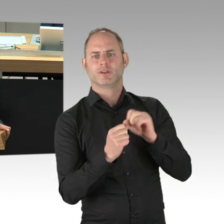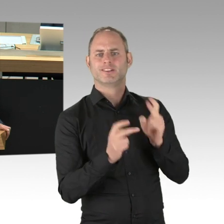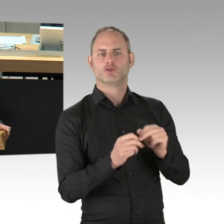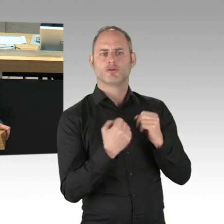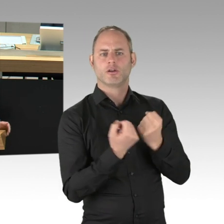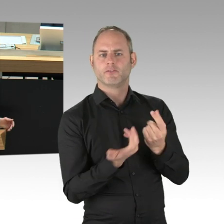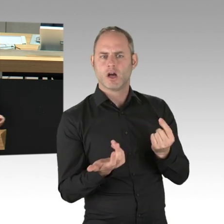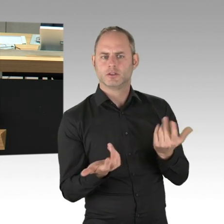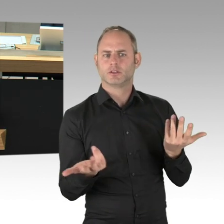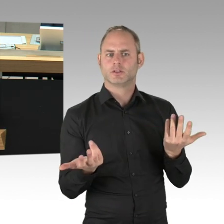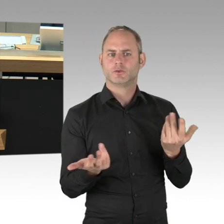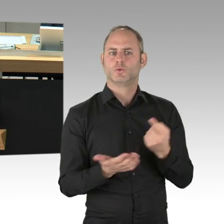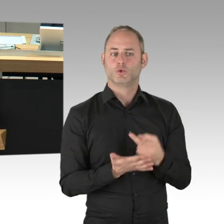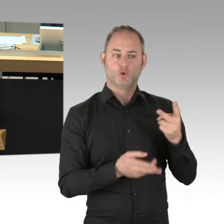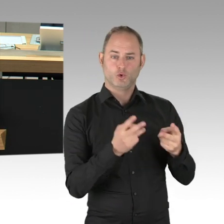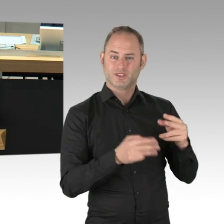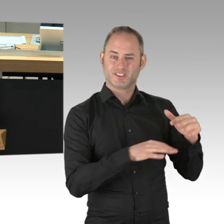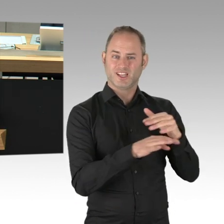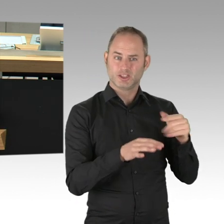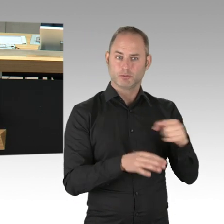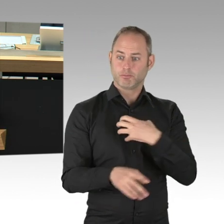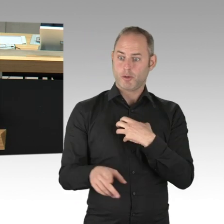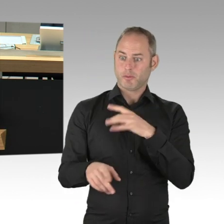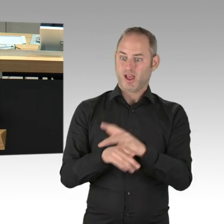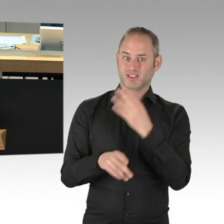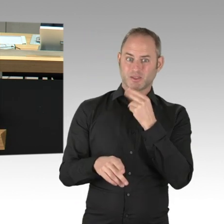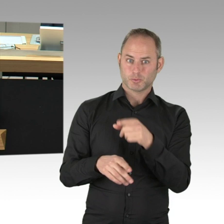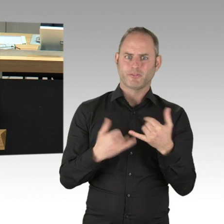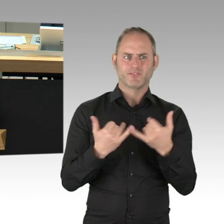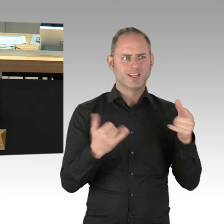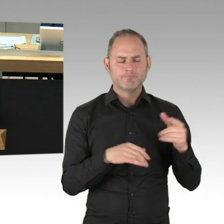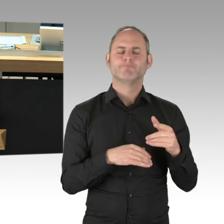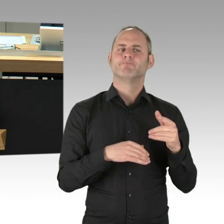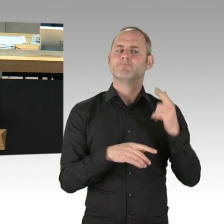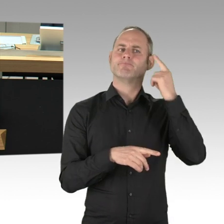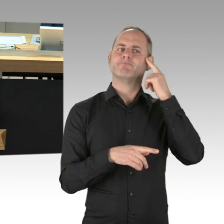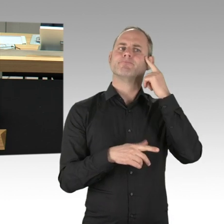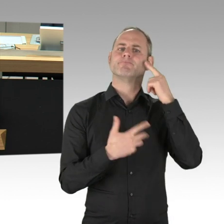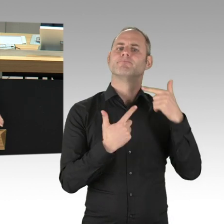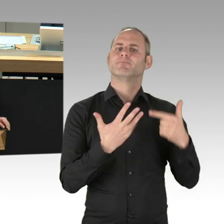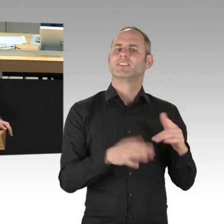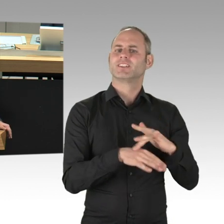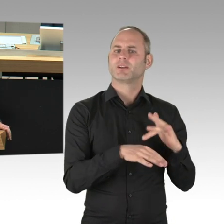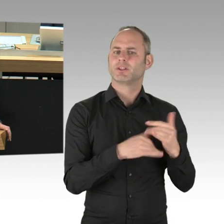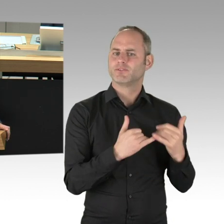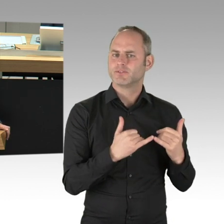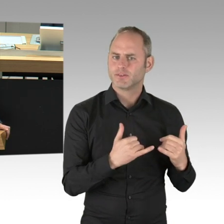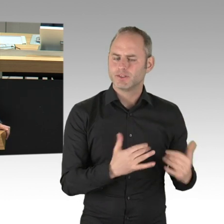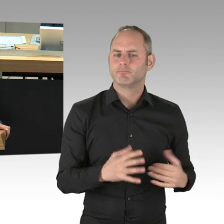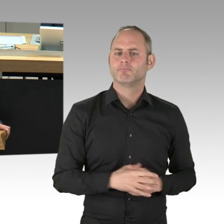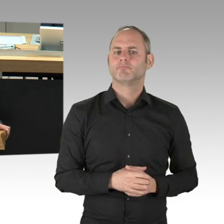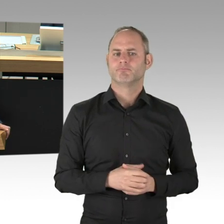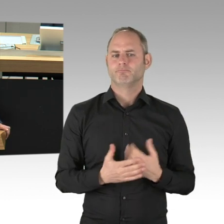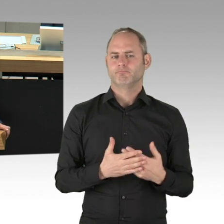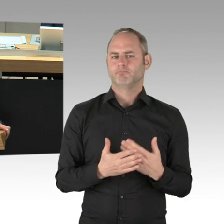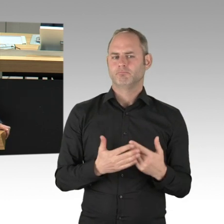sensibilisieren. Darum sind derartige Gespräche gerade über Antisemitismus besonders wichtig. Für derartige Gespräche braucht es